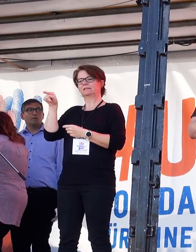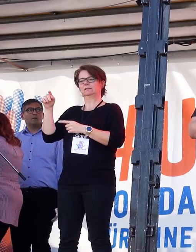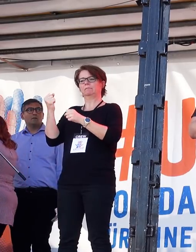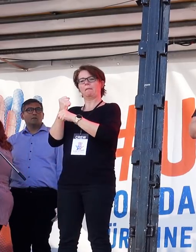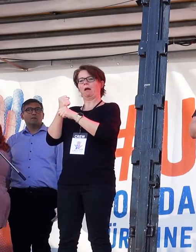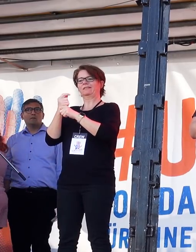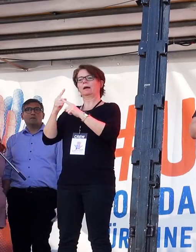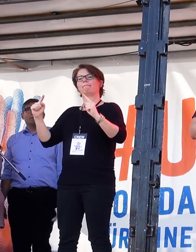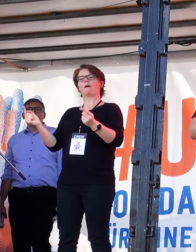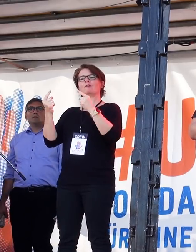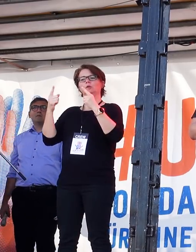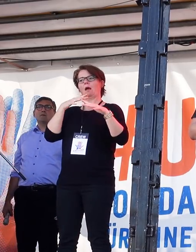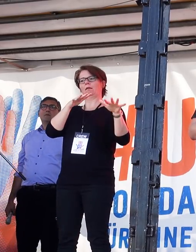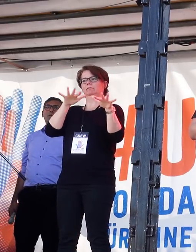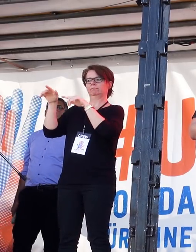Das müssen wir ändern.